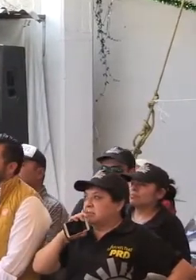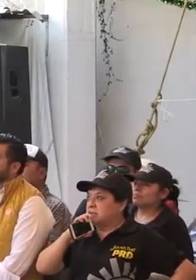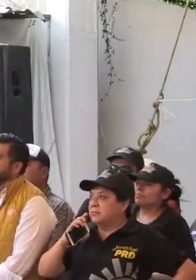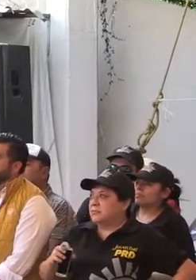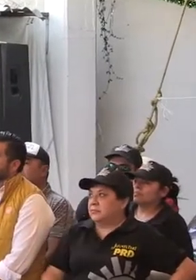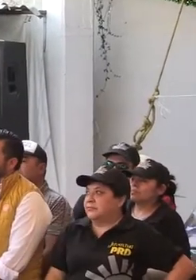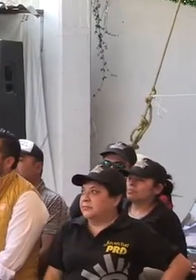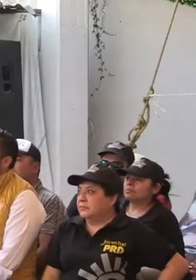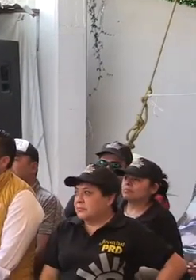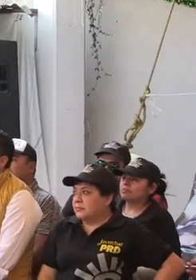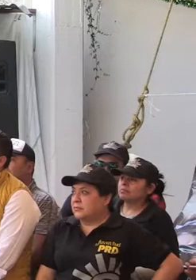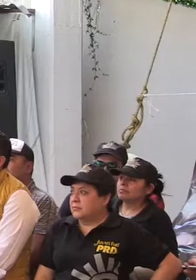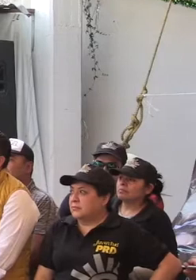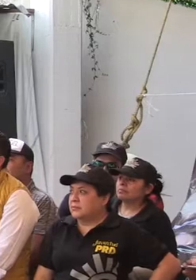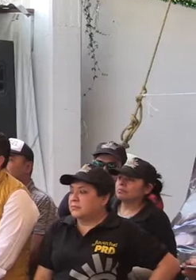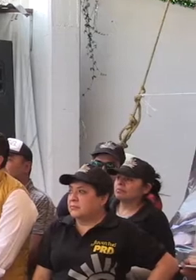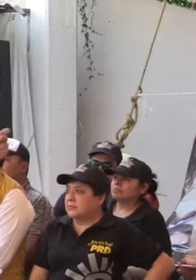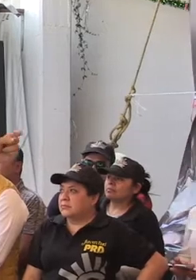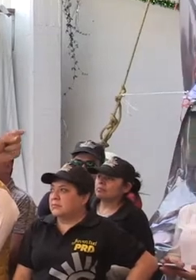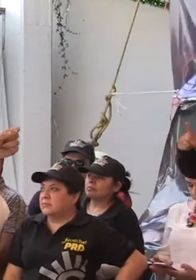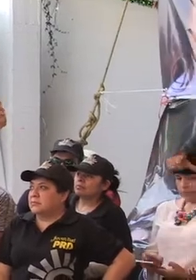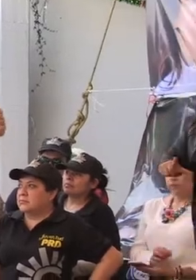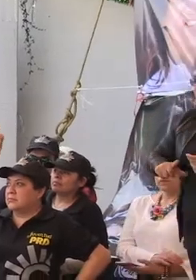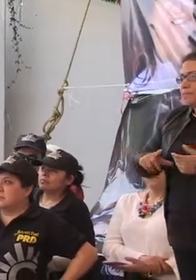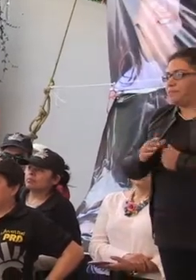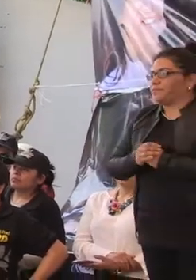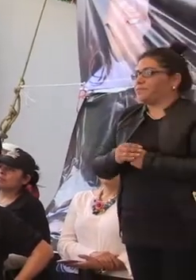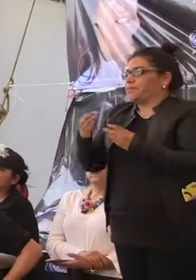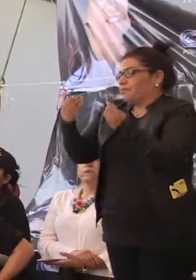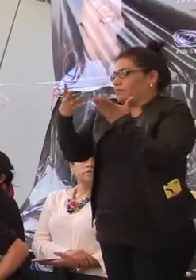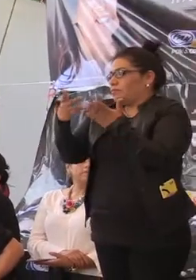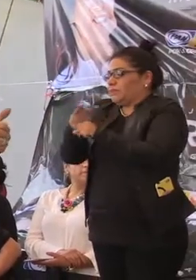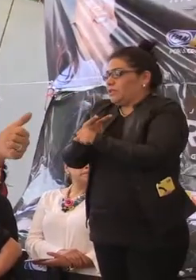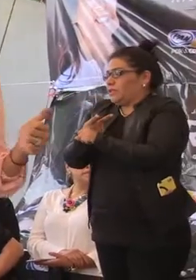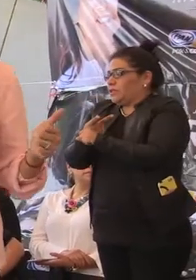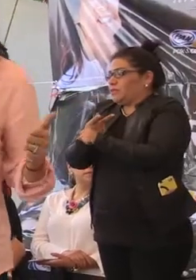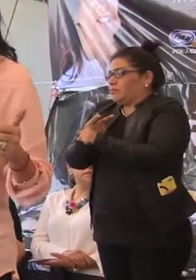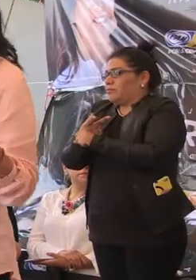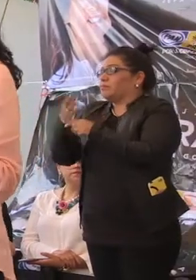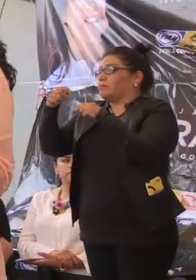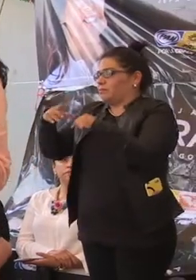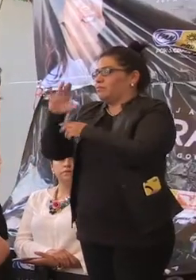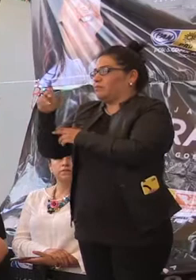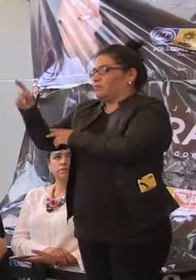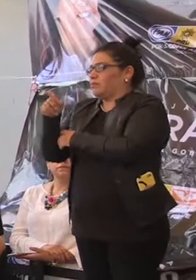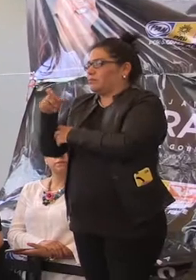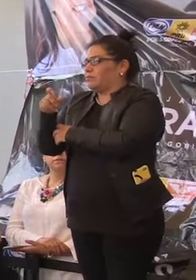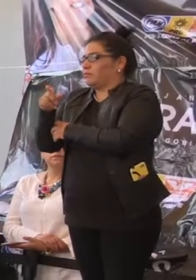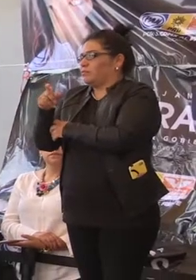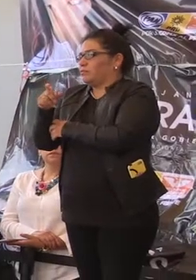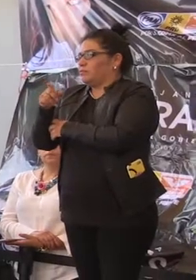que aquí en Xochimilco ganemos el gobierno. Porque mucho de lo que le ha pasado a esta ciudad, se los quiero